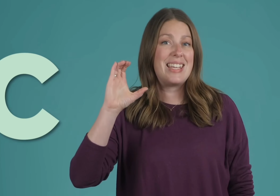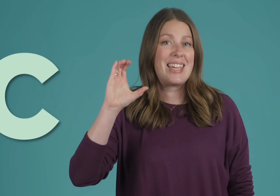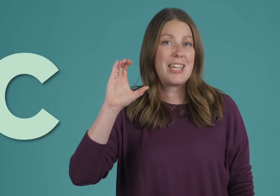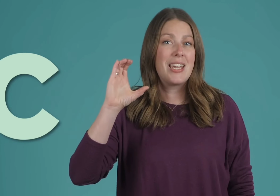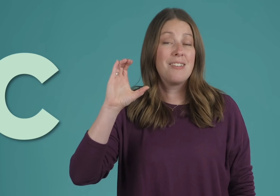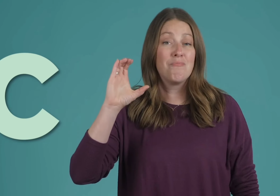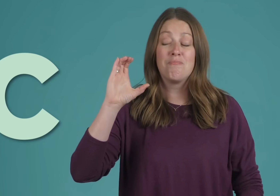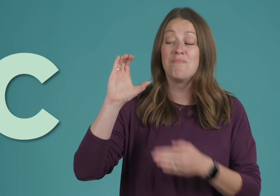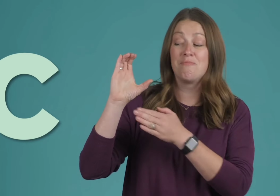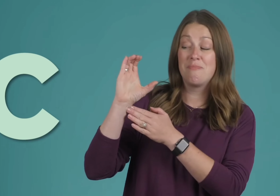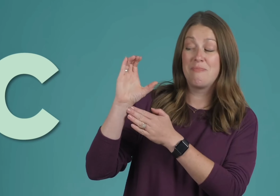C.